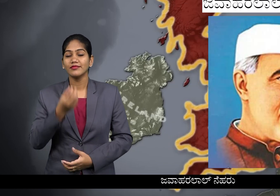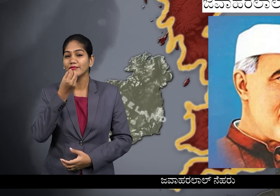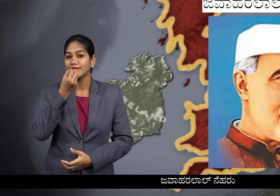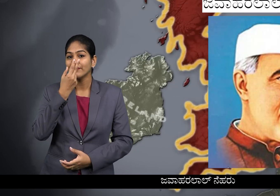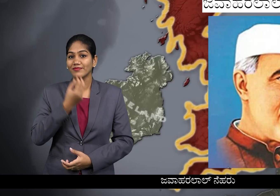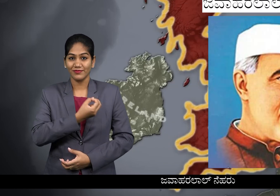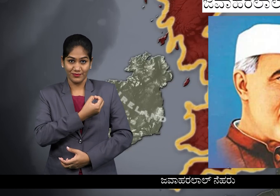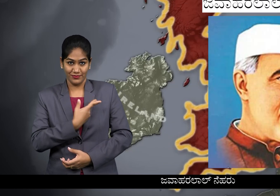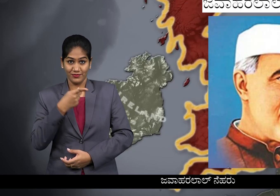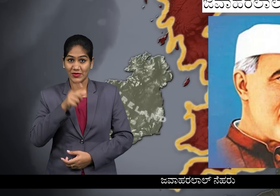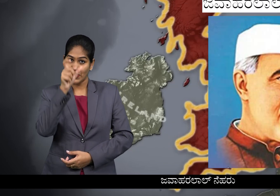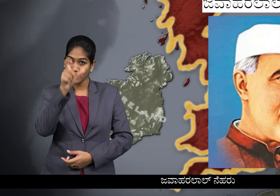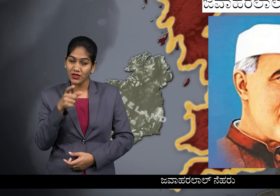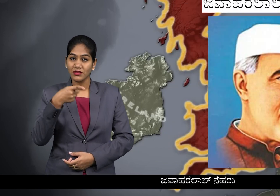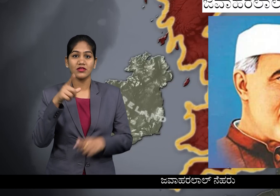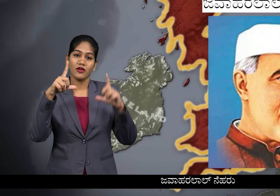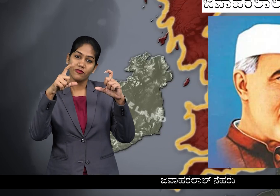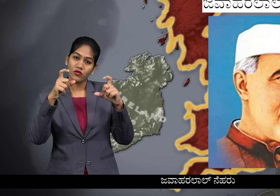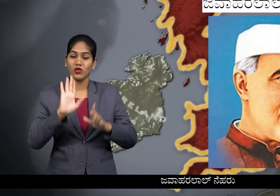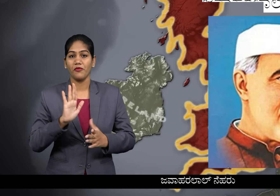ಜವಾಹರ್ಲಾಲ್ ನೆಹರು.